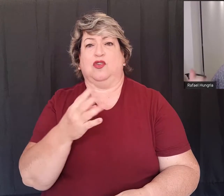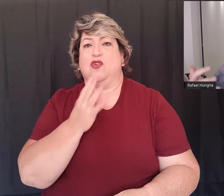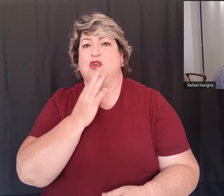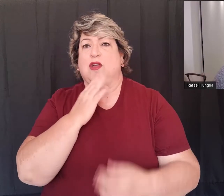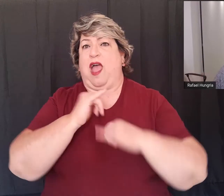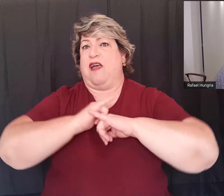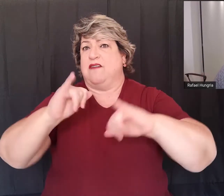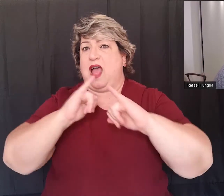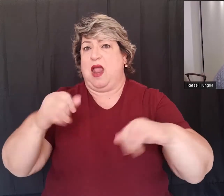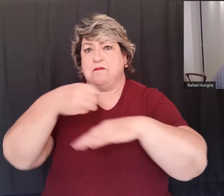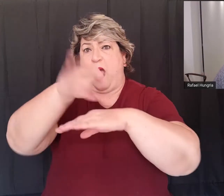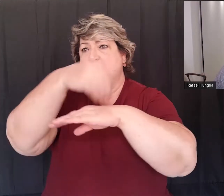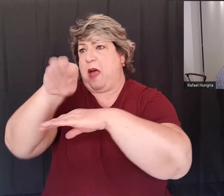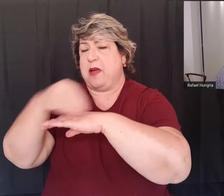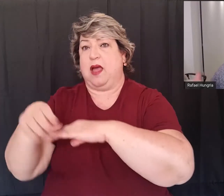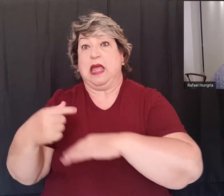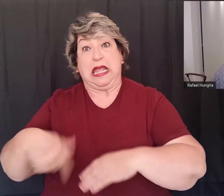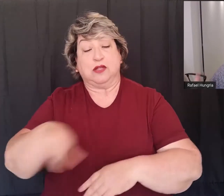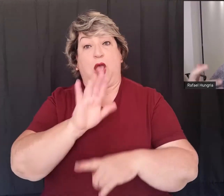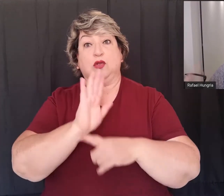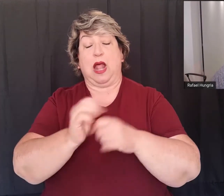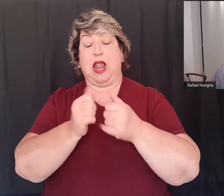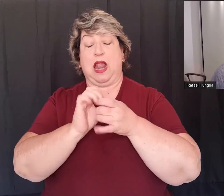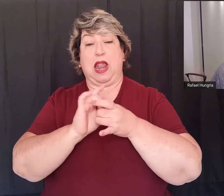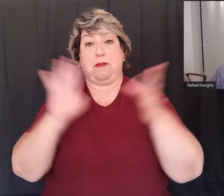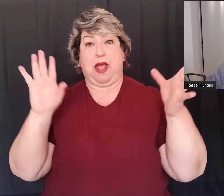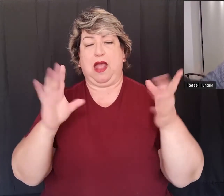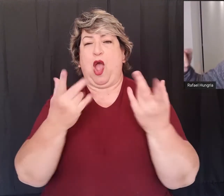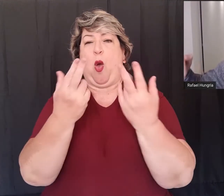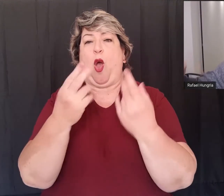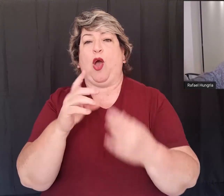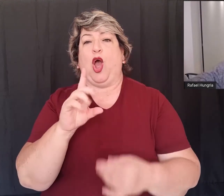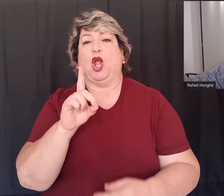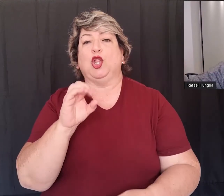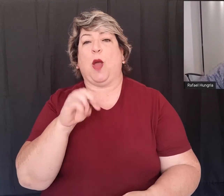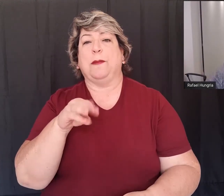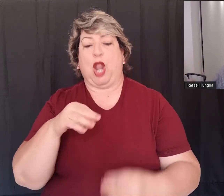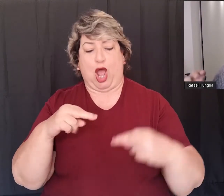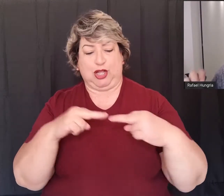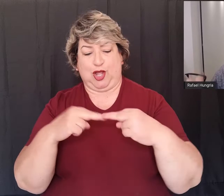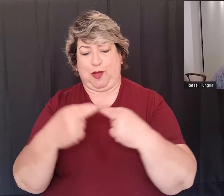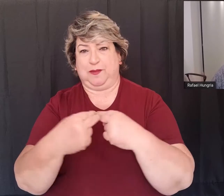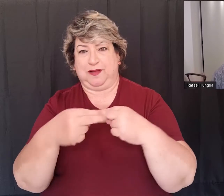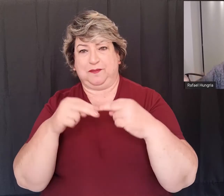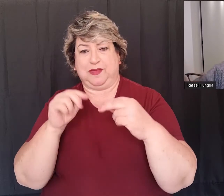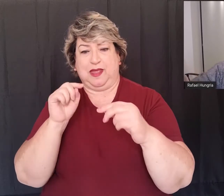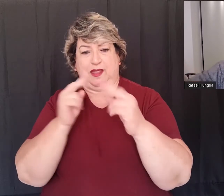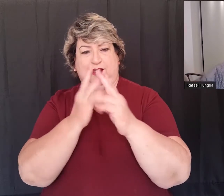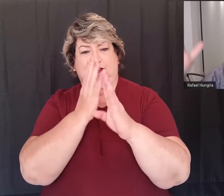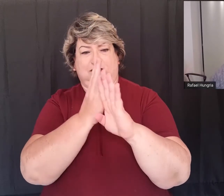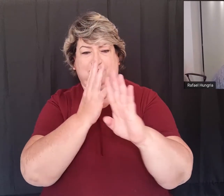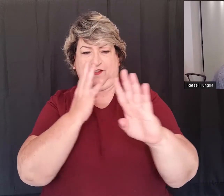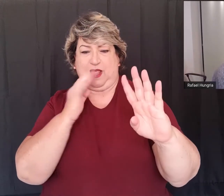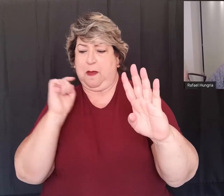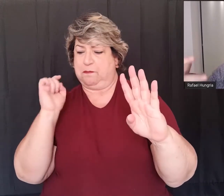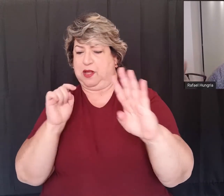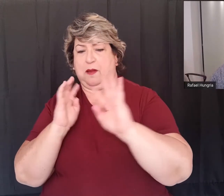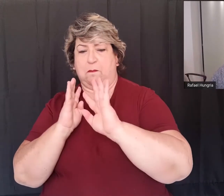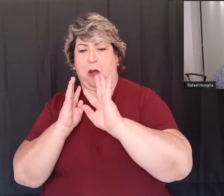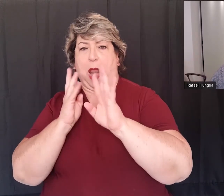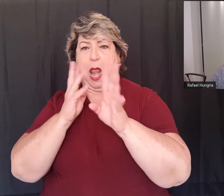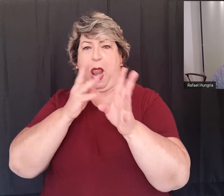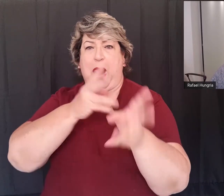experimentos e buscando trazer esse conhecimento a todos, vai nos libertar. É igual uma fila de dominós, quando você derruba um, você vai derrubando outros, né?